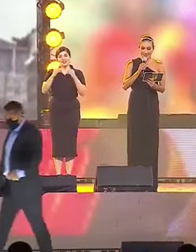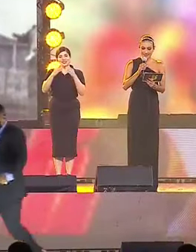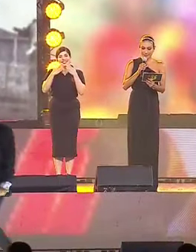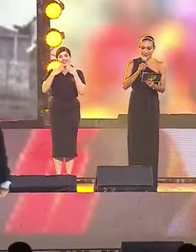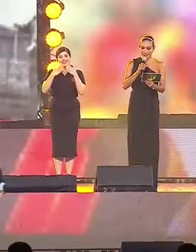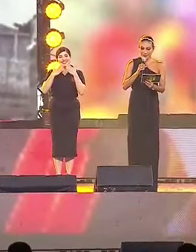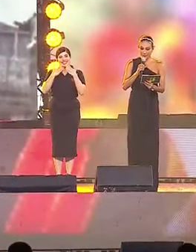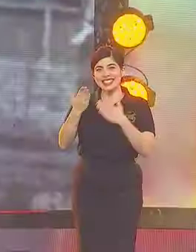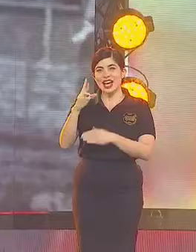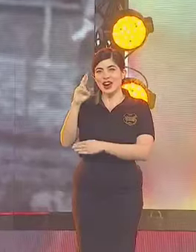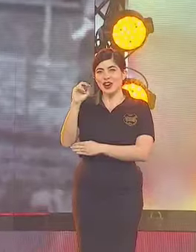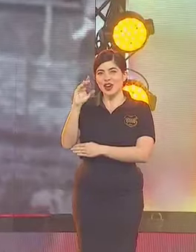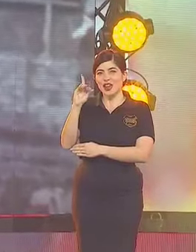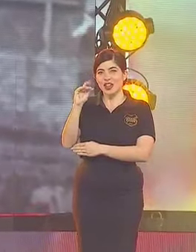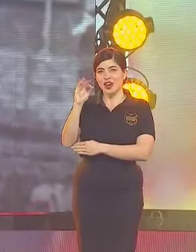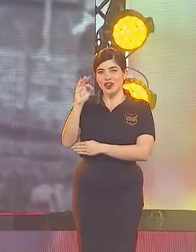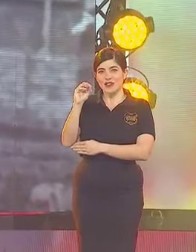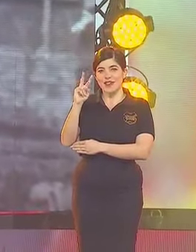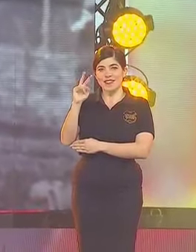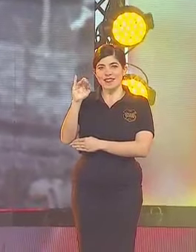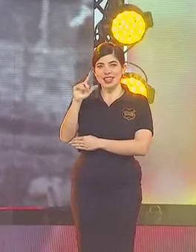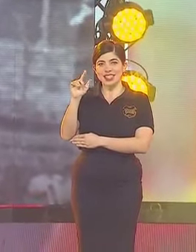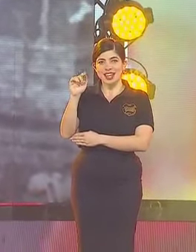Muchísimas gracias, don Rodolfo Villalobos.